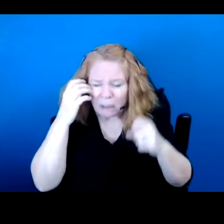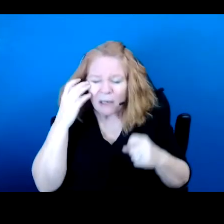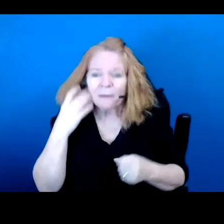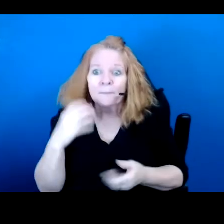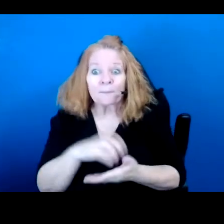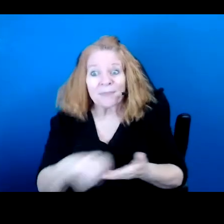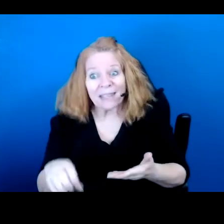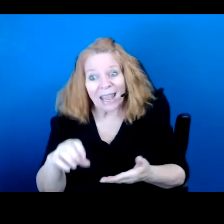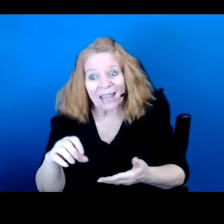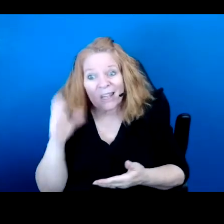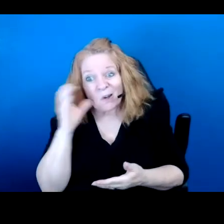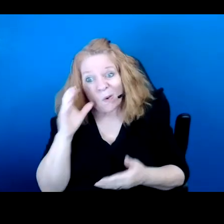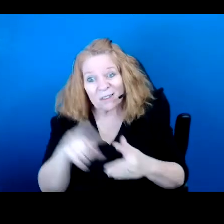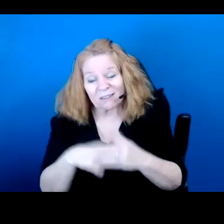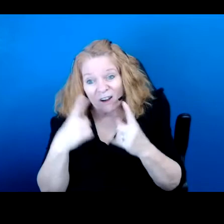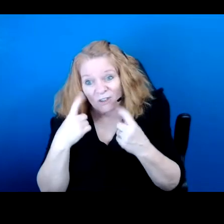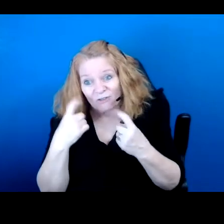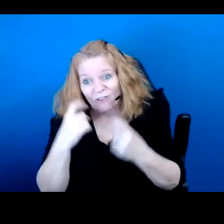y comenzó a llorar